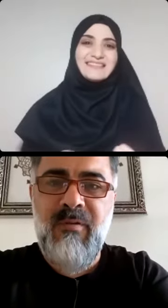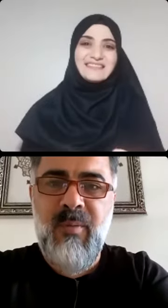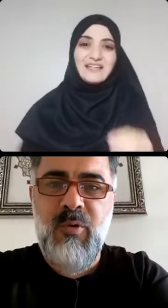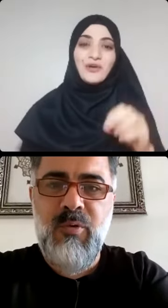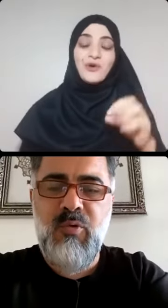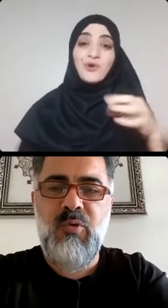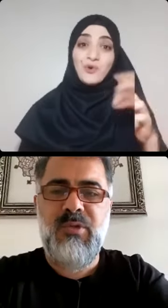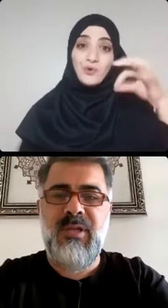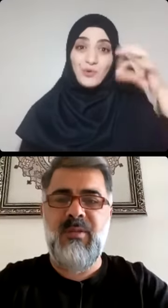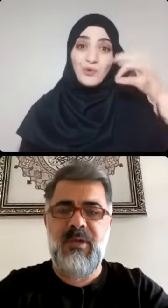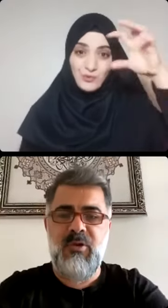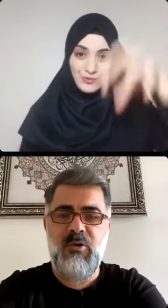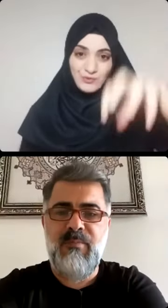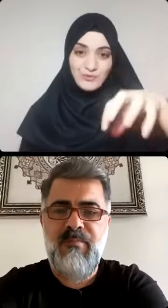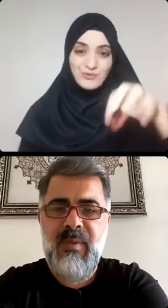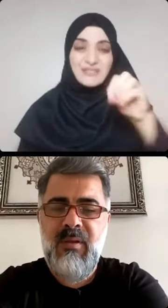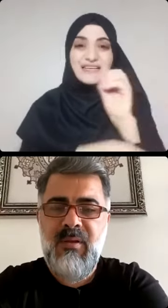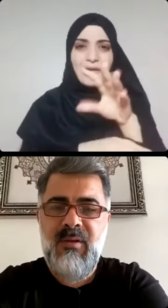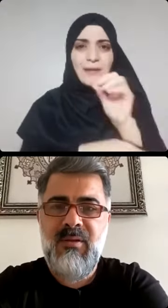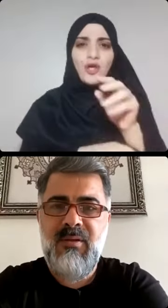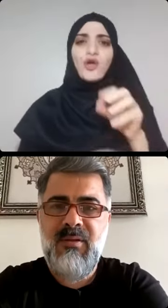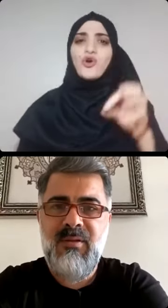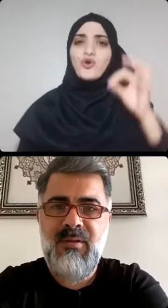görev yapıyorum. Kudüs'e gidip geliyorum.